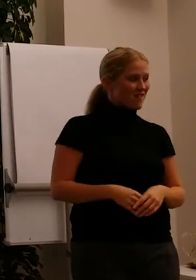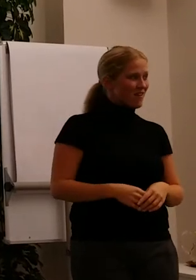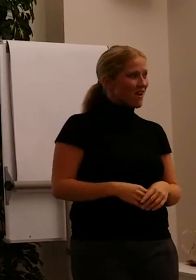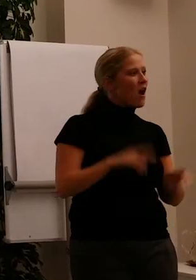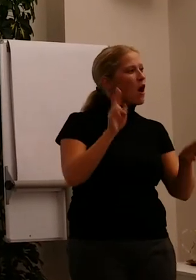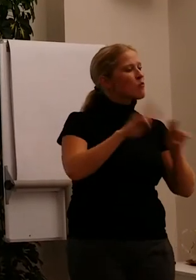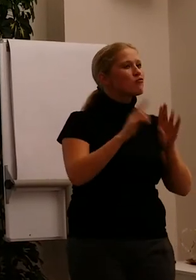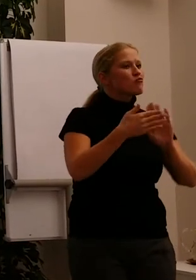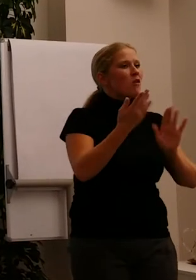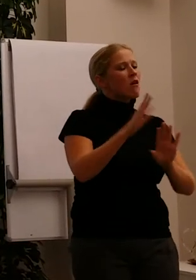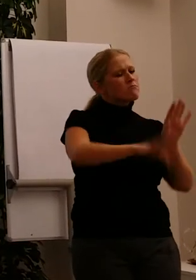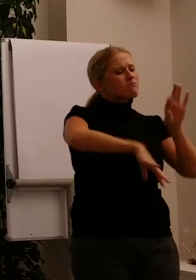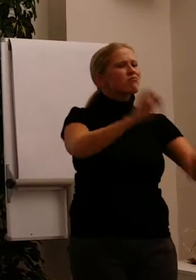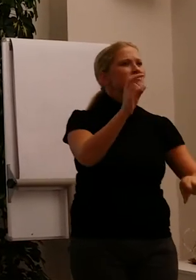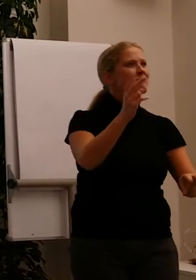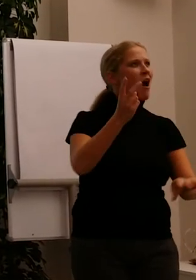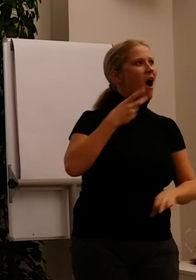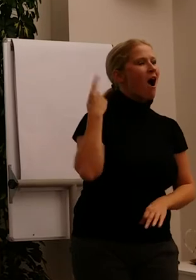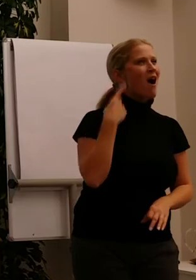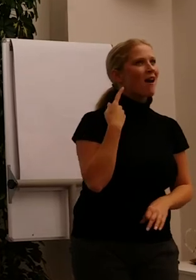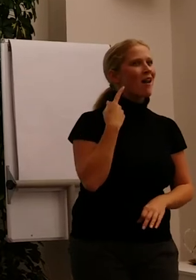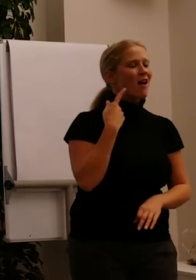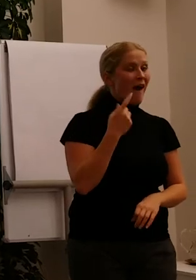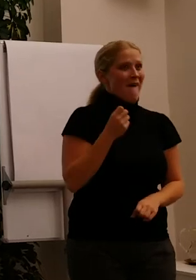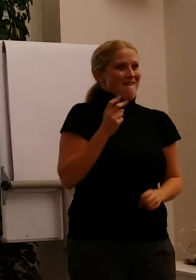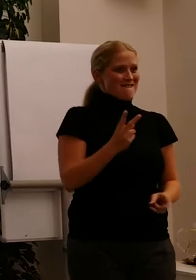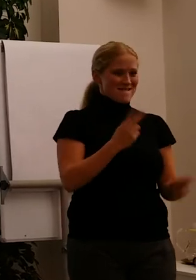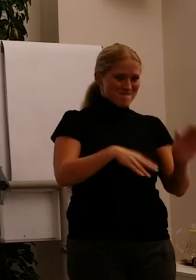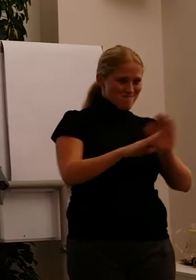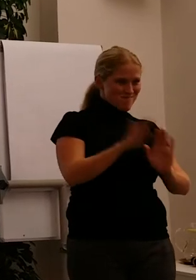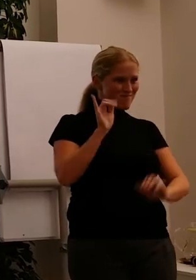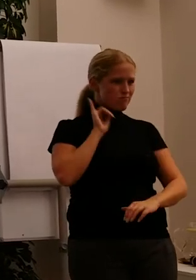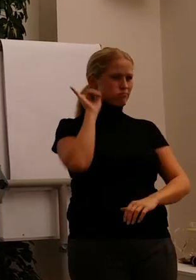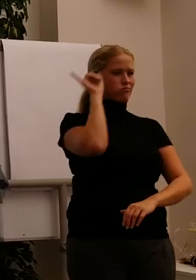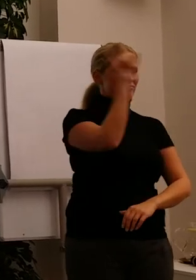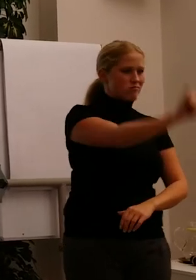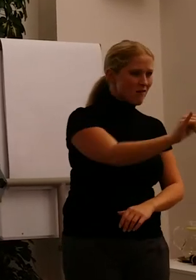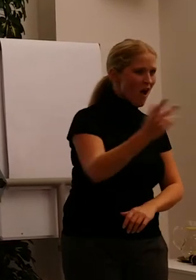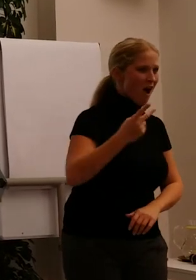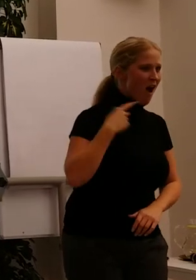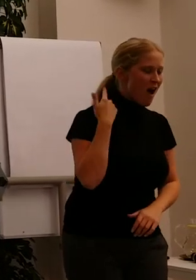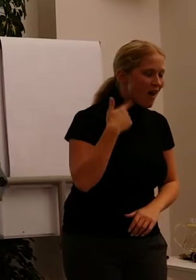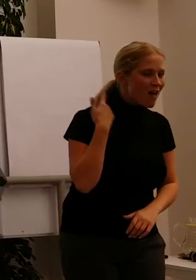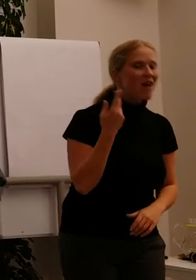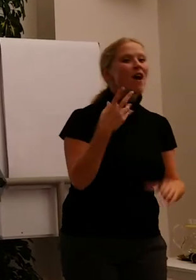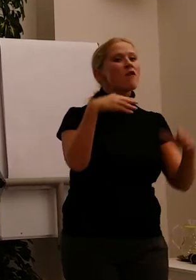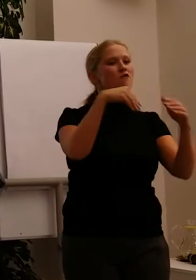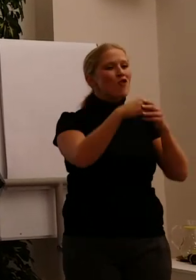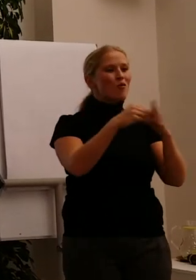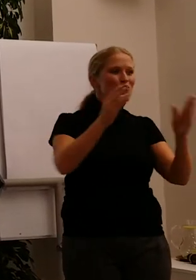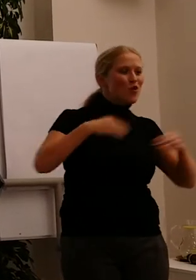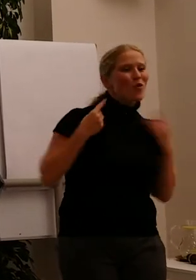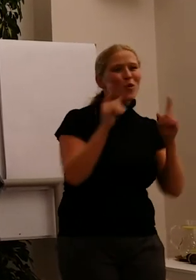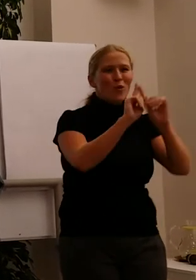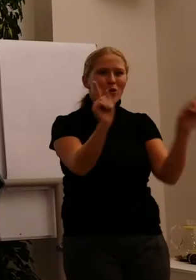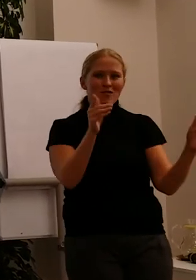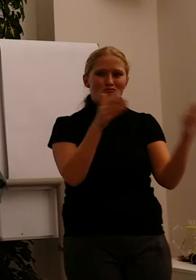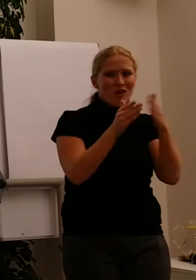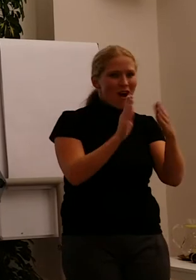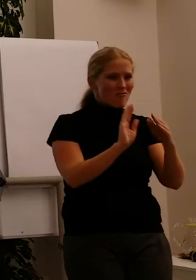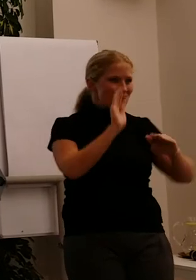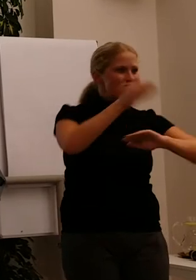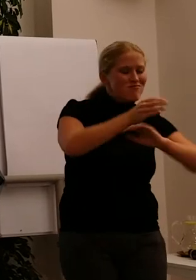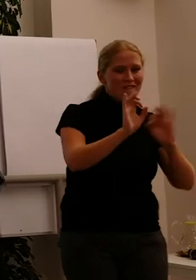si třeba Británii, vyrazí do Londýna, zleží mnoha dobrodružství, překonají mnohé překážky, dokonce si